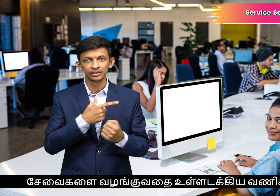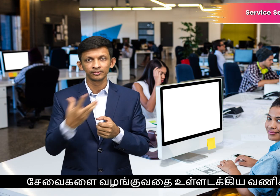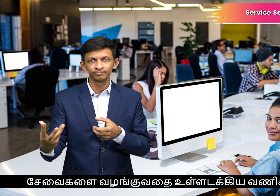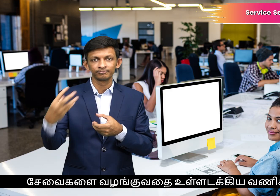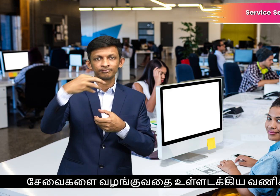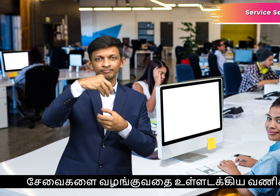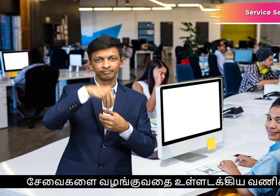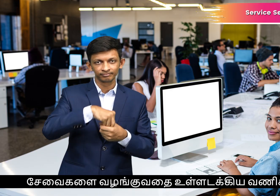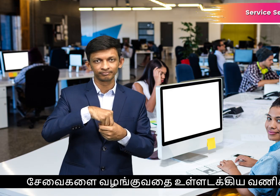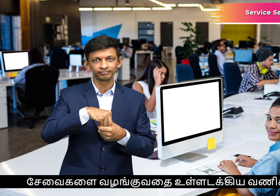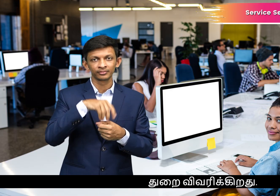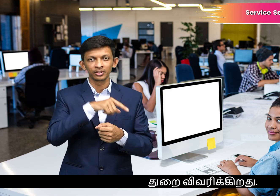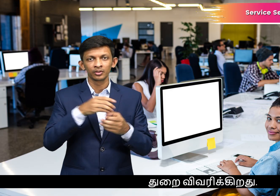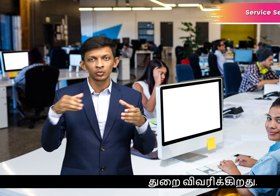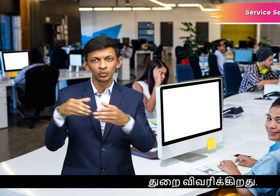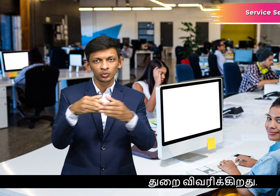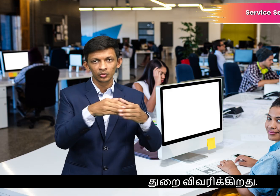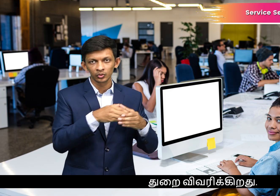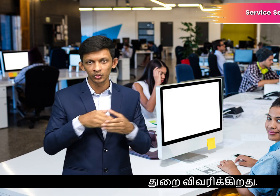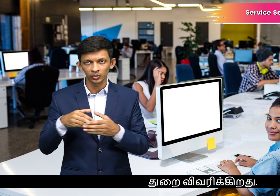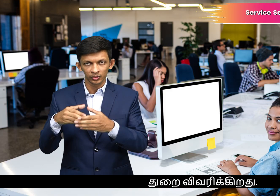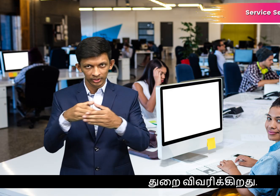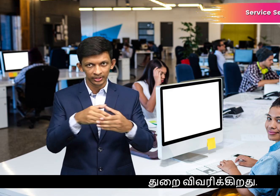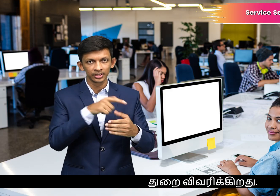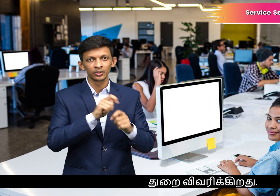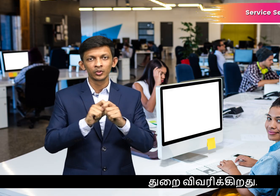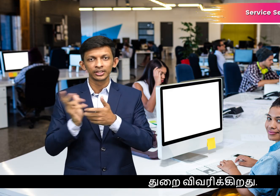உள்ளடக்கிய வணிகங்களை சேவைத்துறை விவரிக்கிறது.